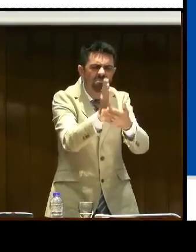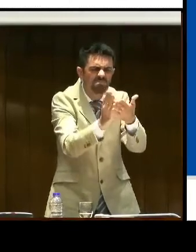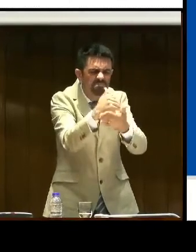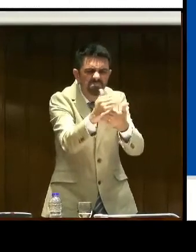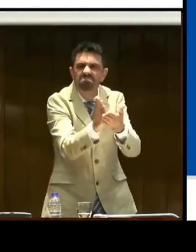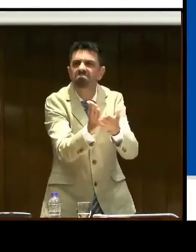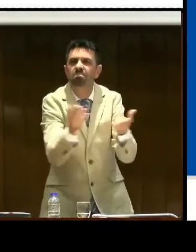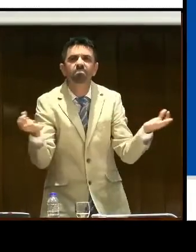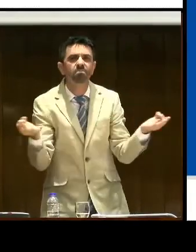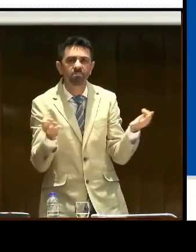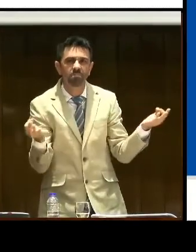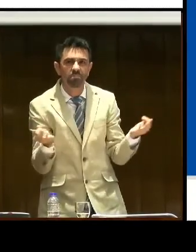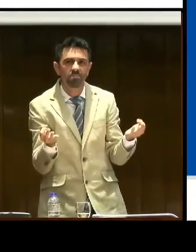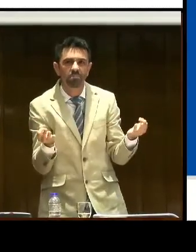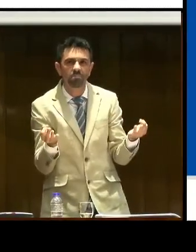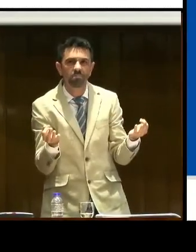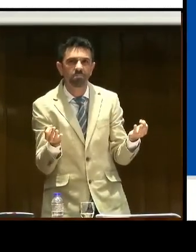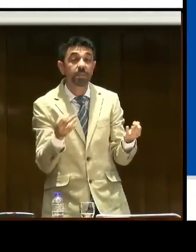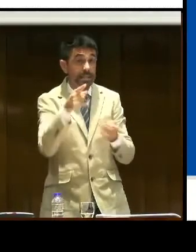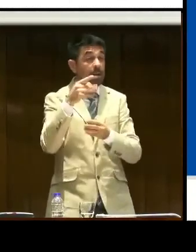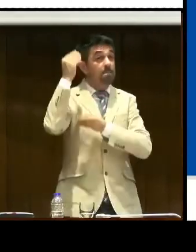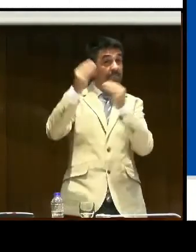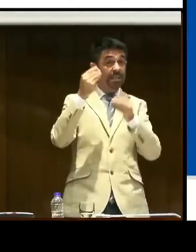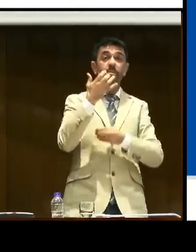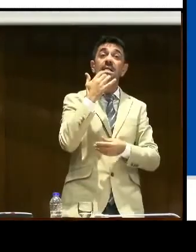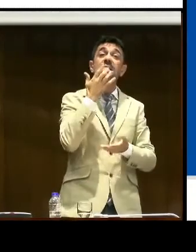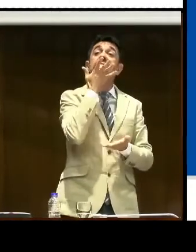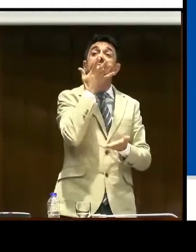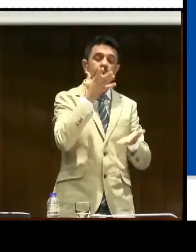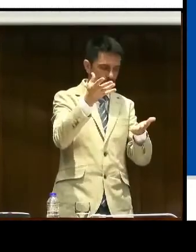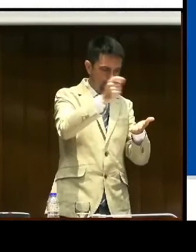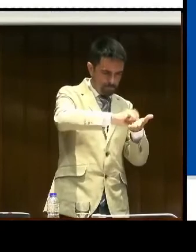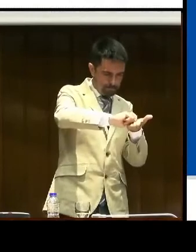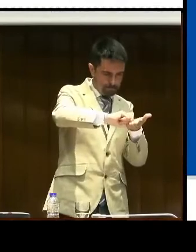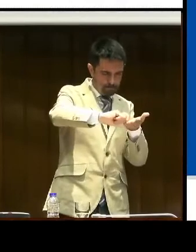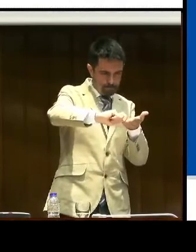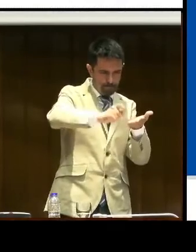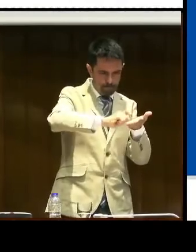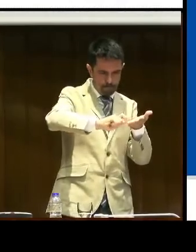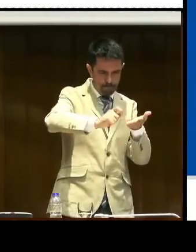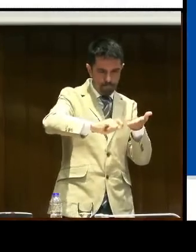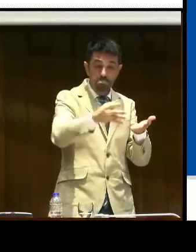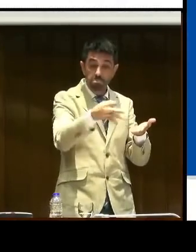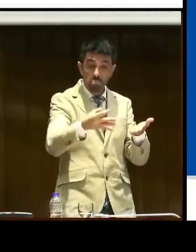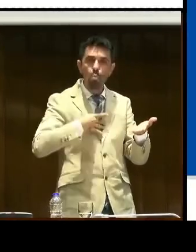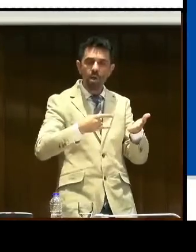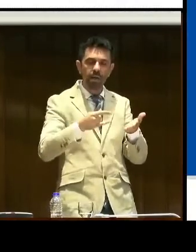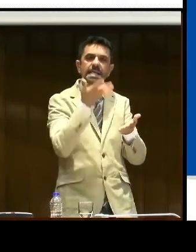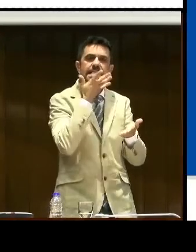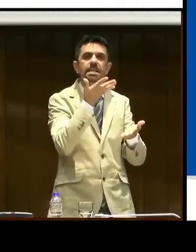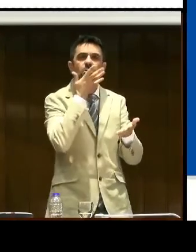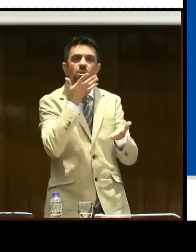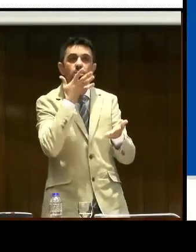Pues bien, representándolo adecuadamente, todos los signos podrían ser descritos y